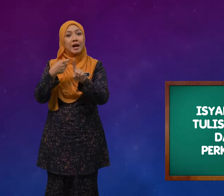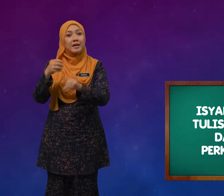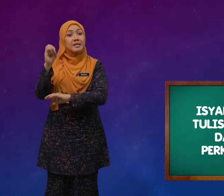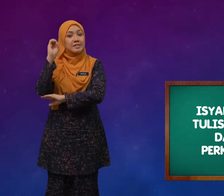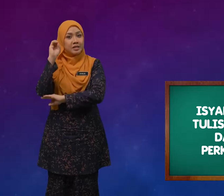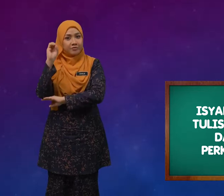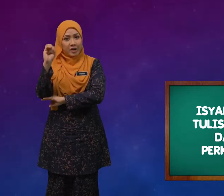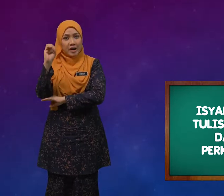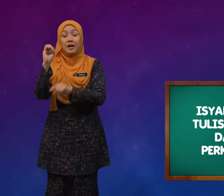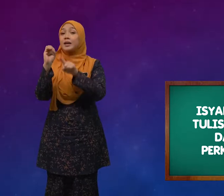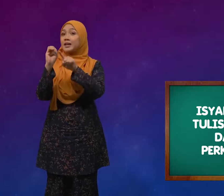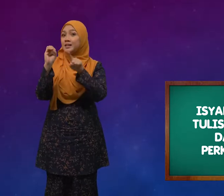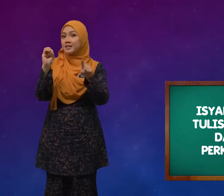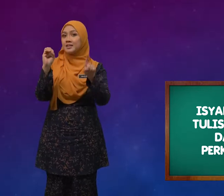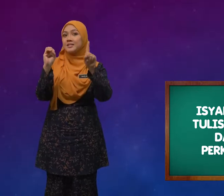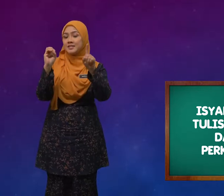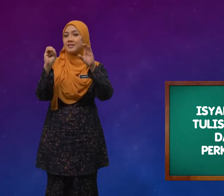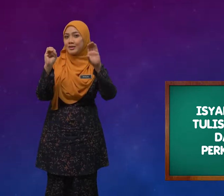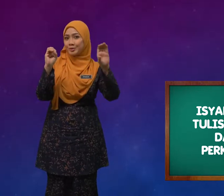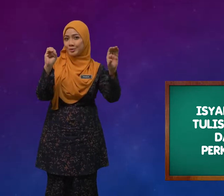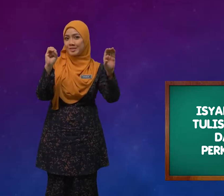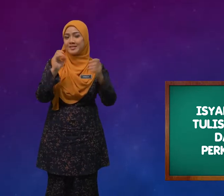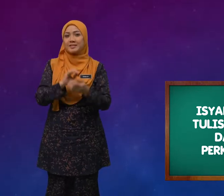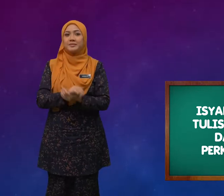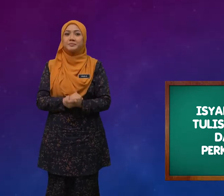dari sifar hingga 100.